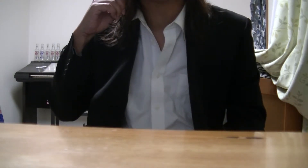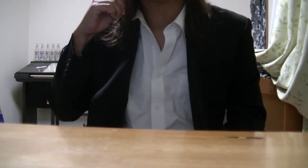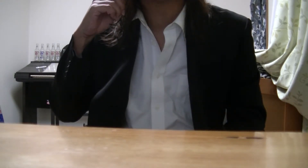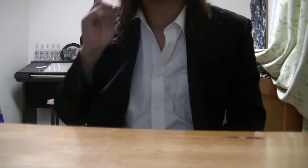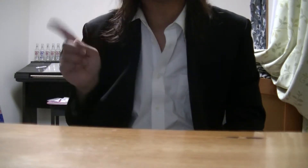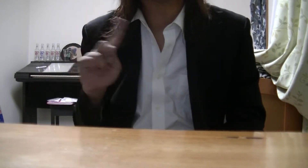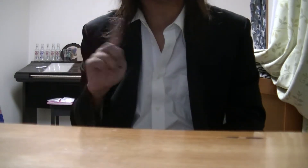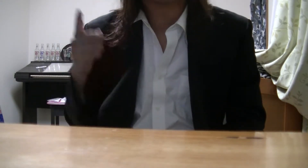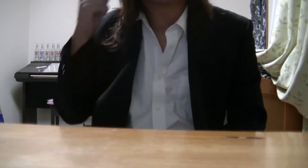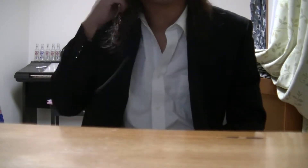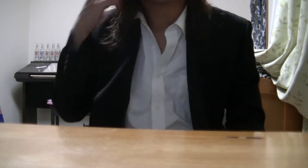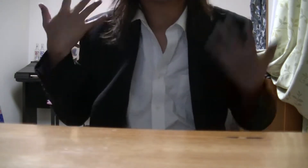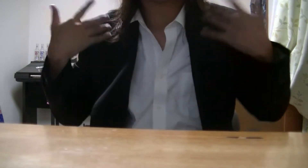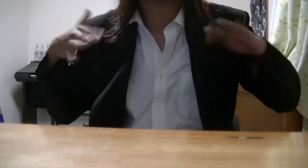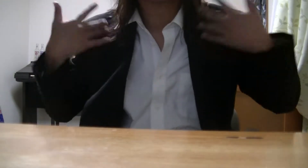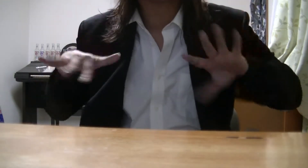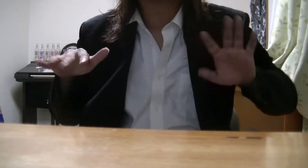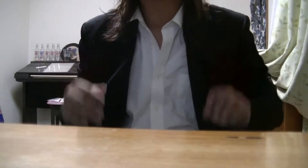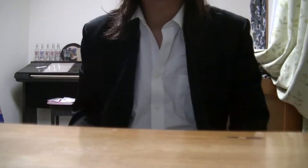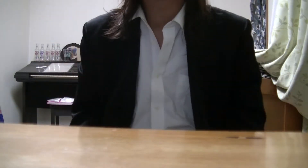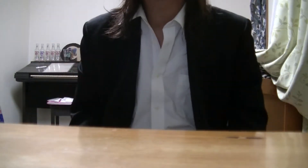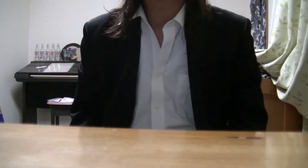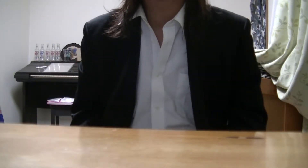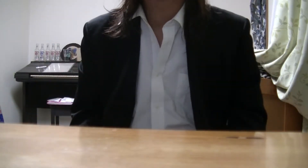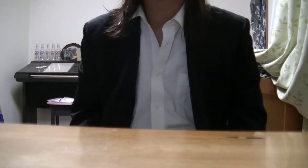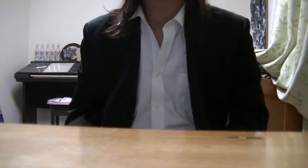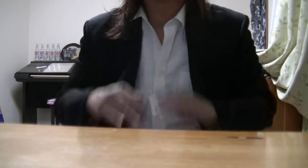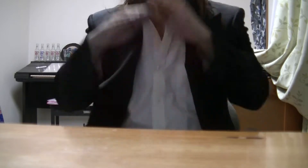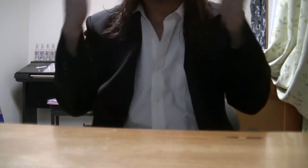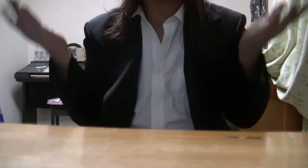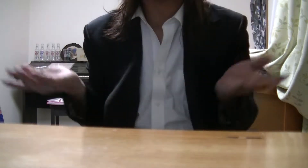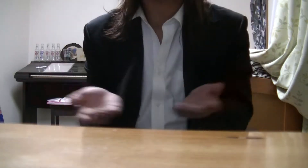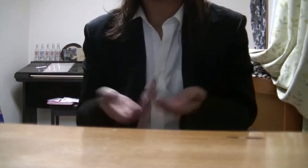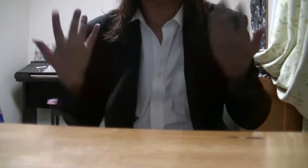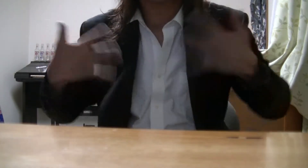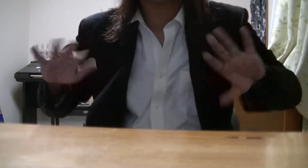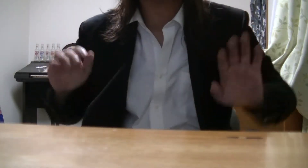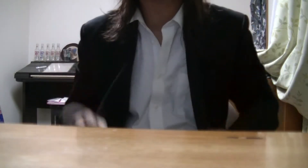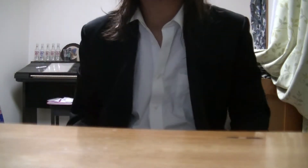るかとか関係ないっすね、全く関係ないっすね、まあ、はっきり言いますね、